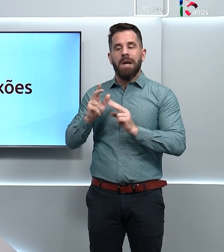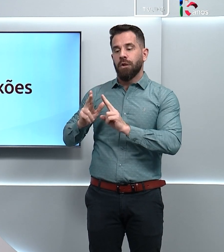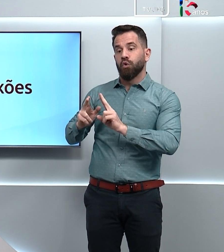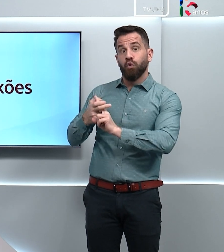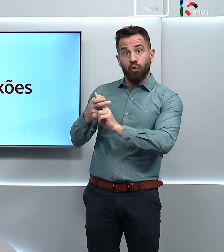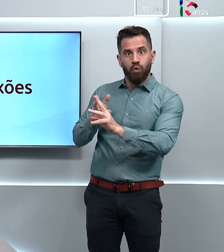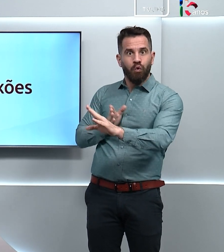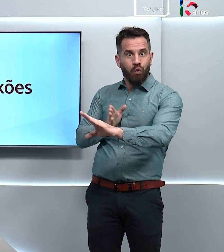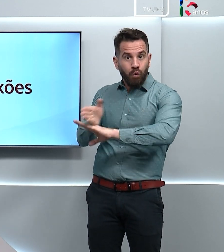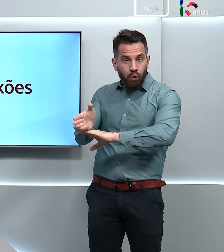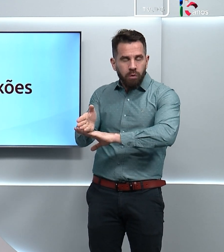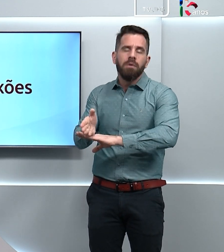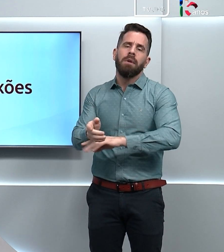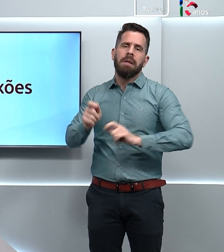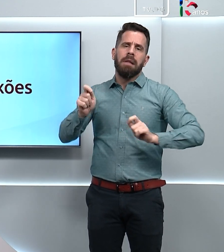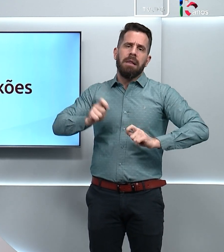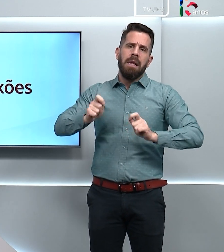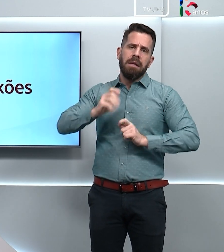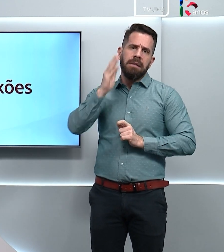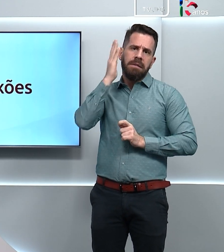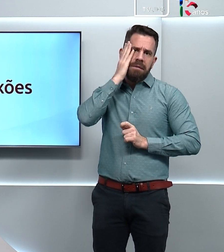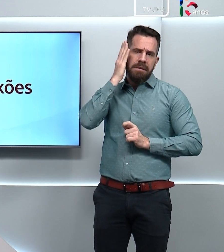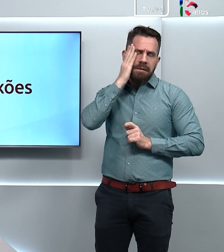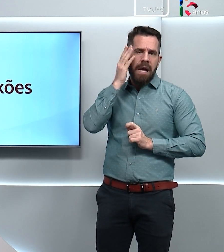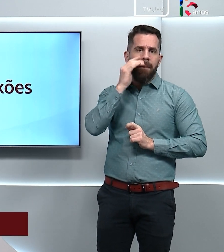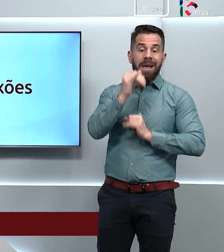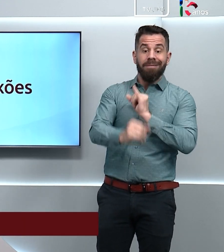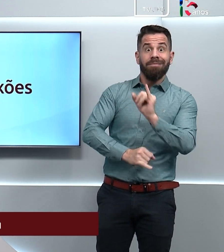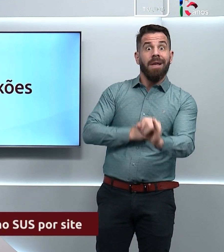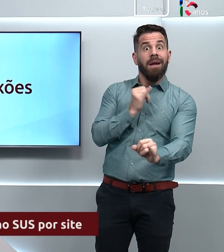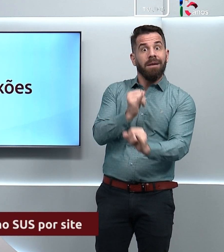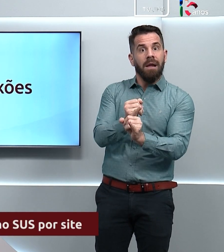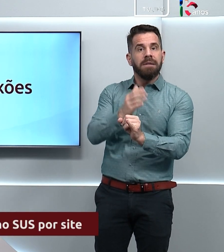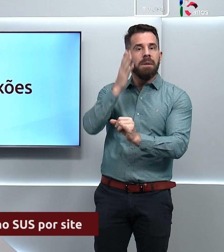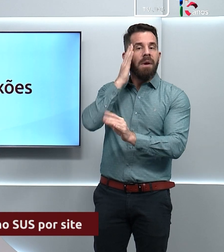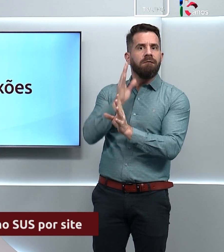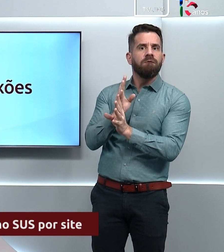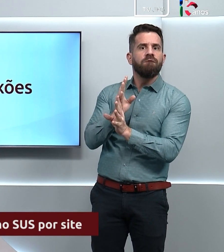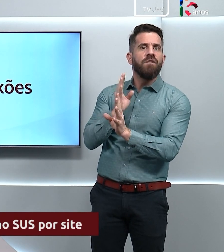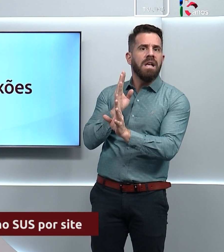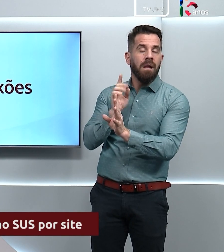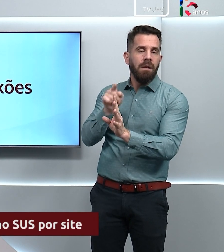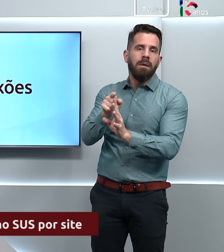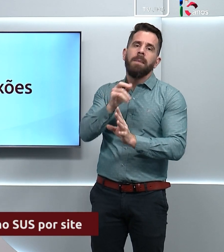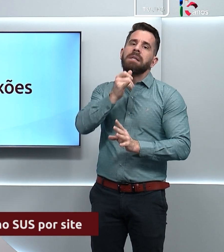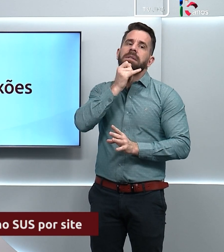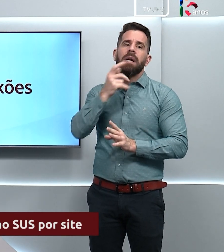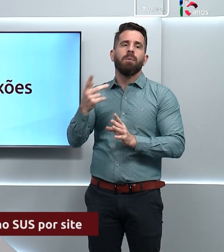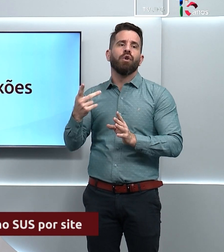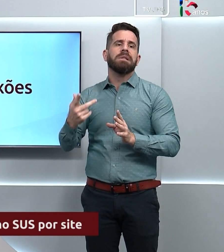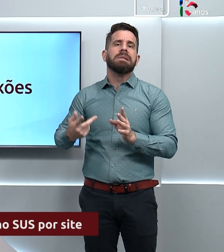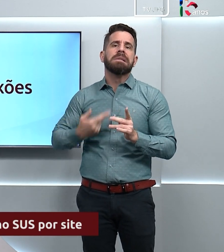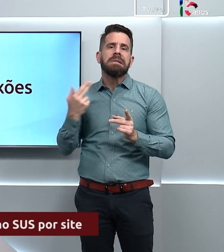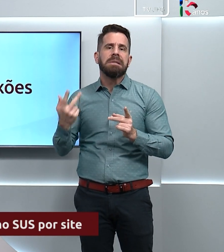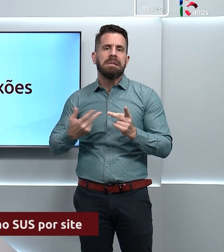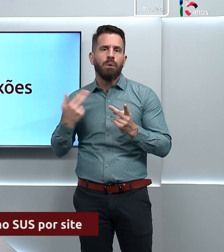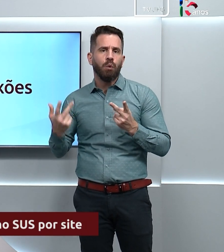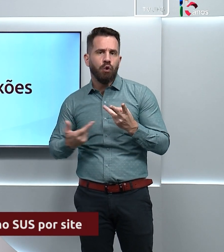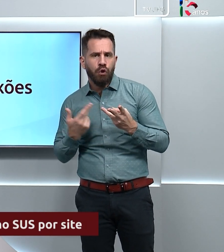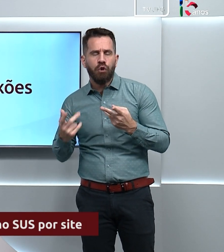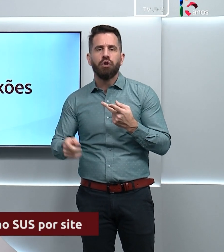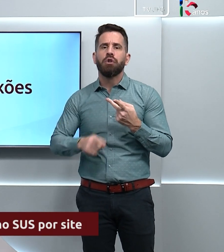agora dá para acompanhar pela internet a sua posição na fila em tanto para cirurgias Mas também consultas